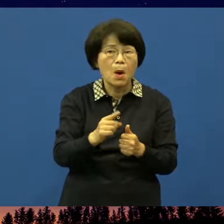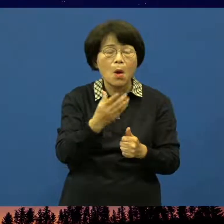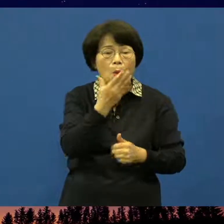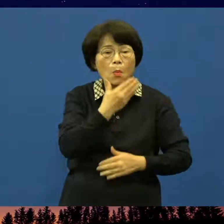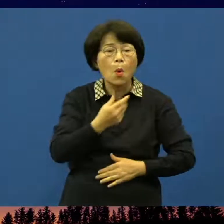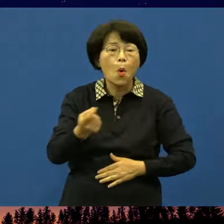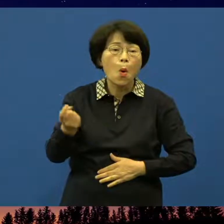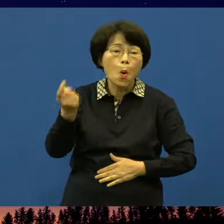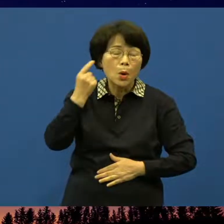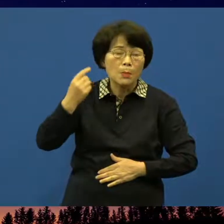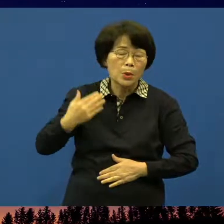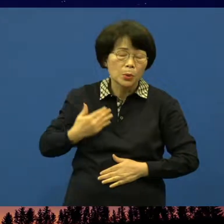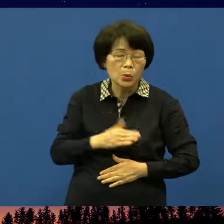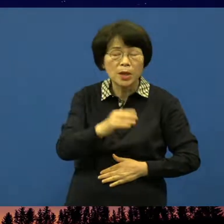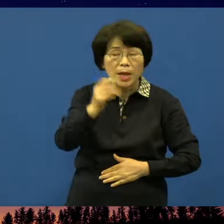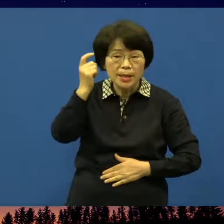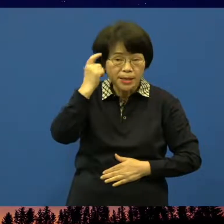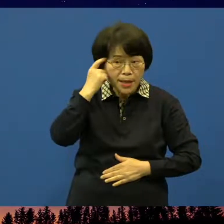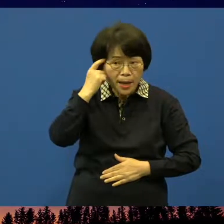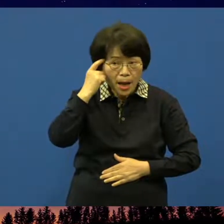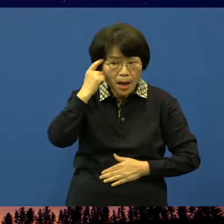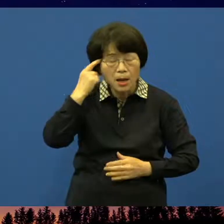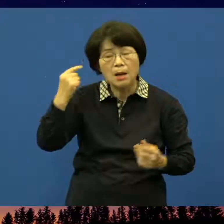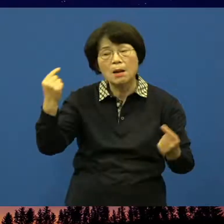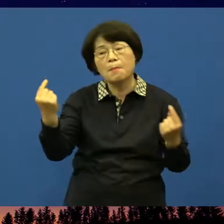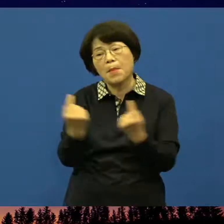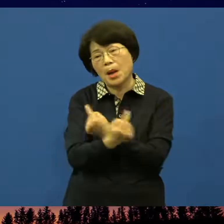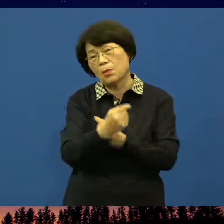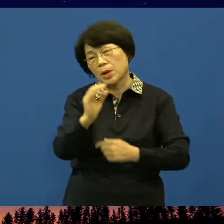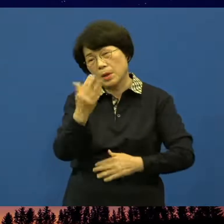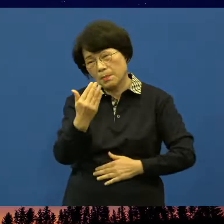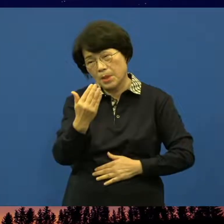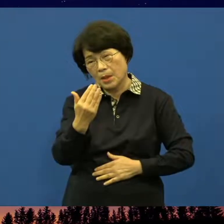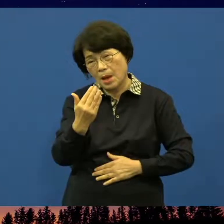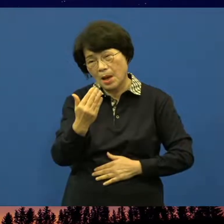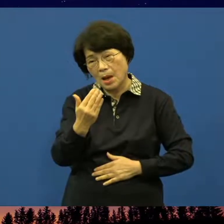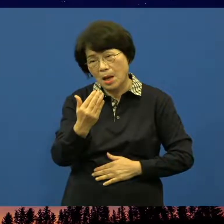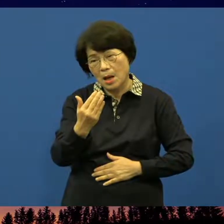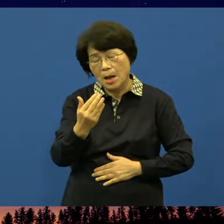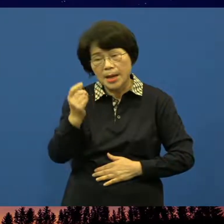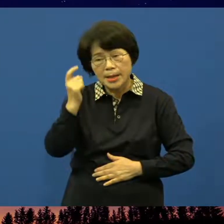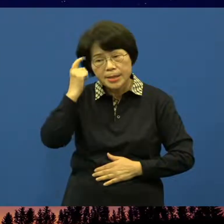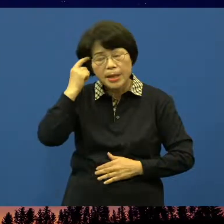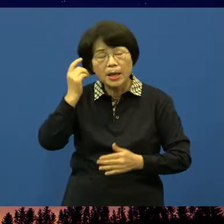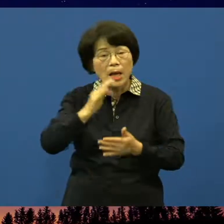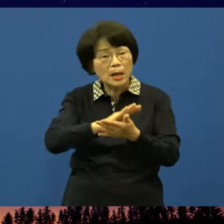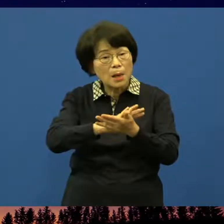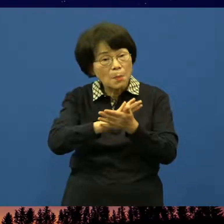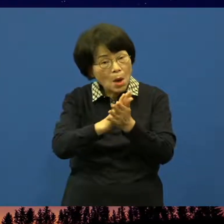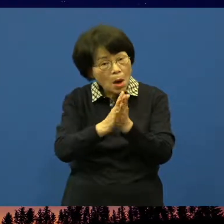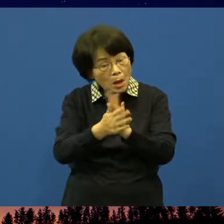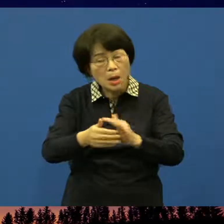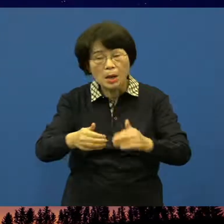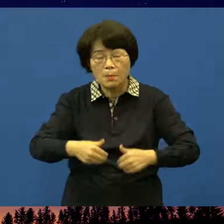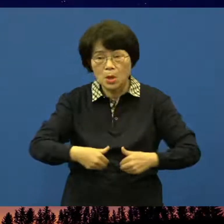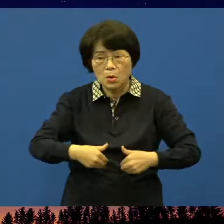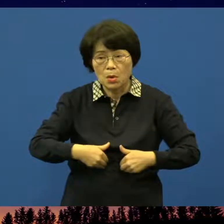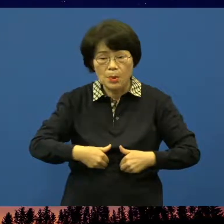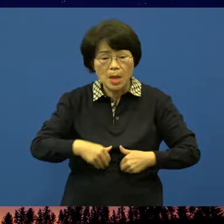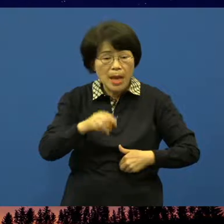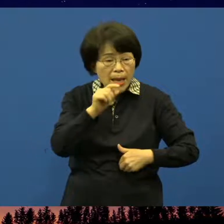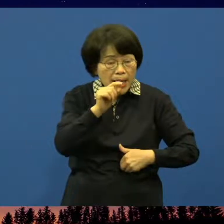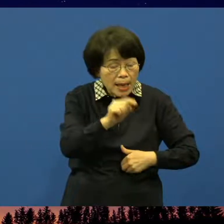복음은 우리의 생각을 바꾸어 놓는다는 것입니다. 생각의 변화가 일어나야 한다는 것입니다. 이것들을